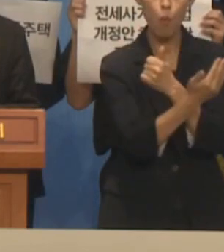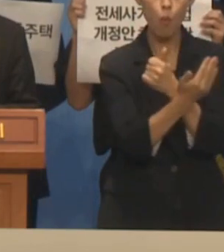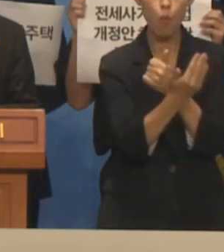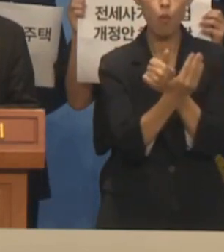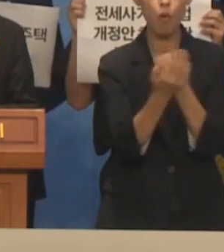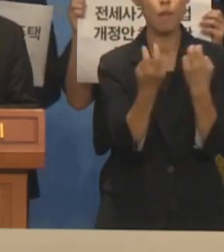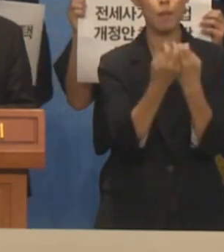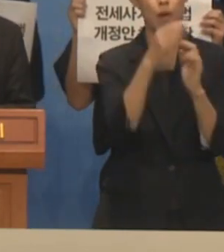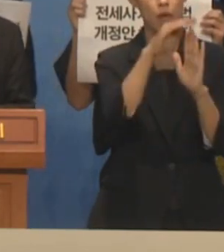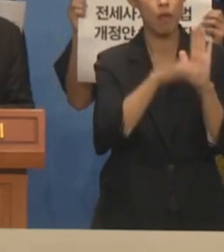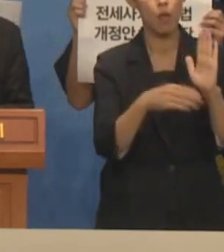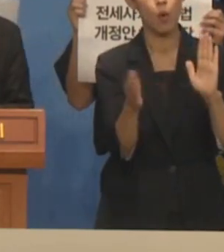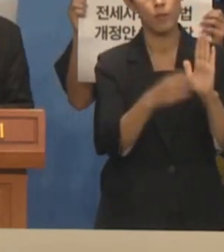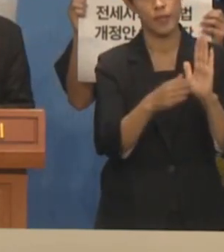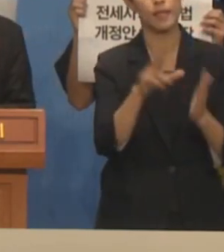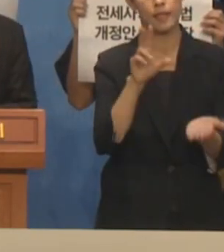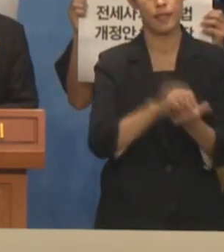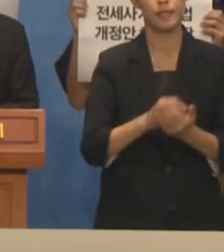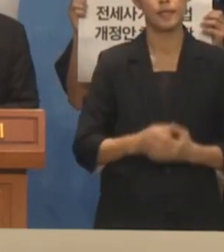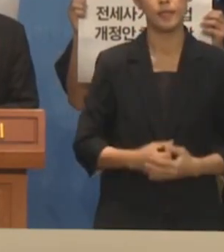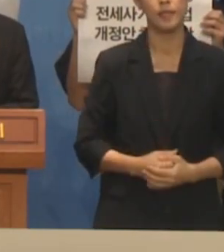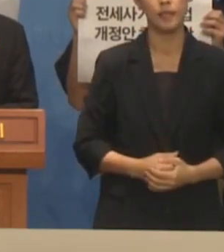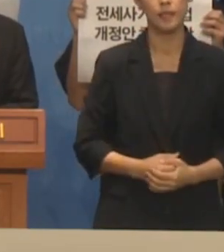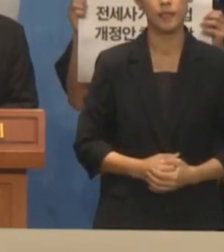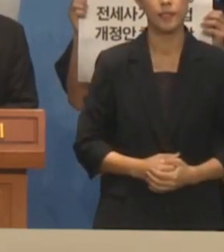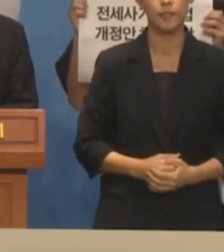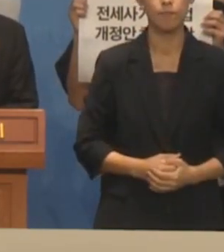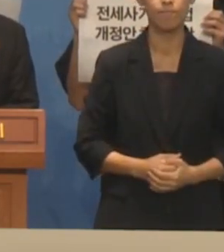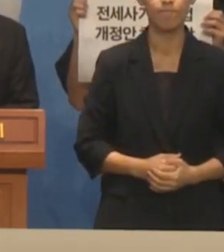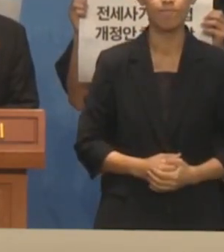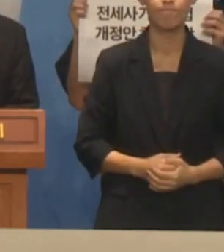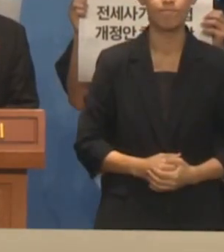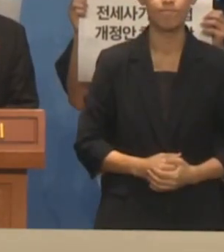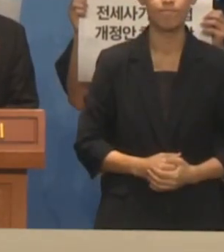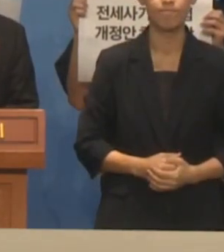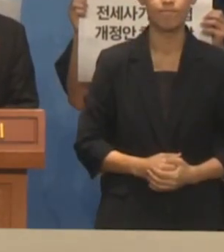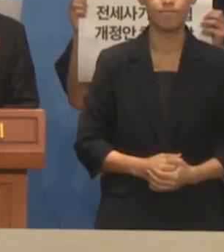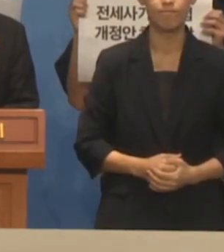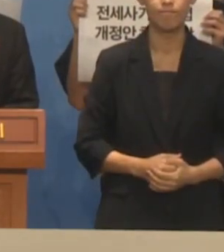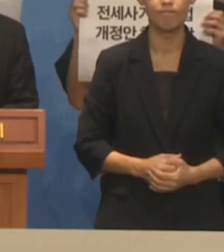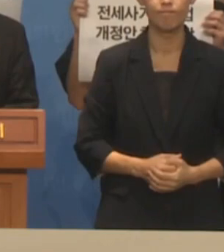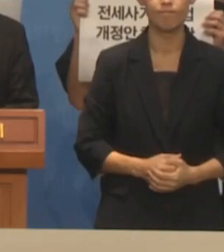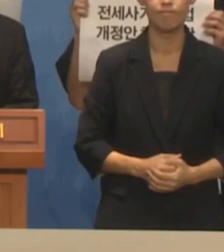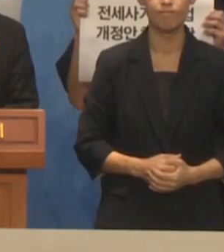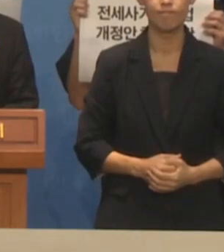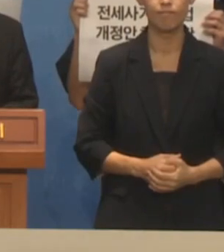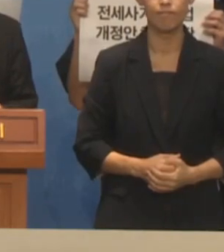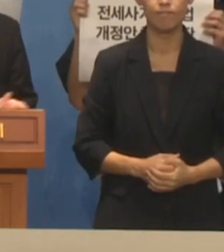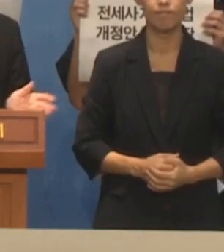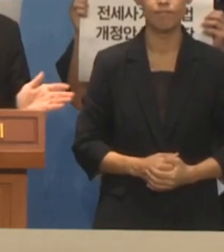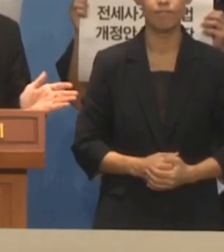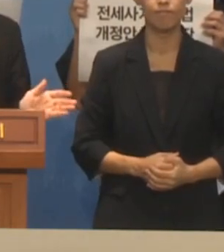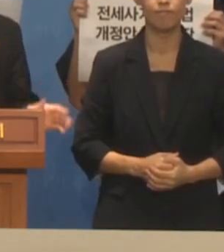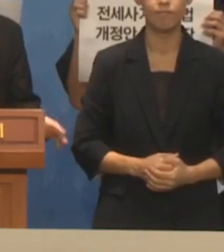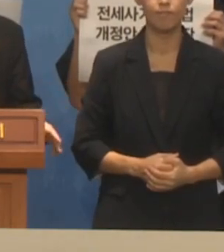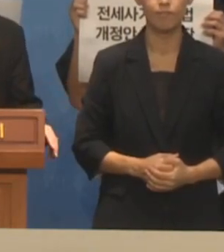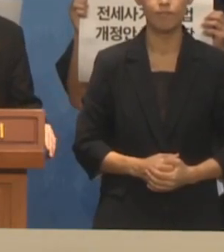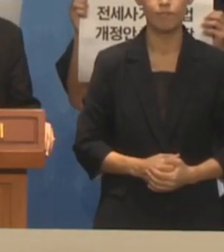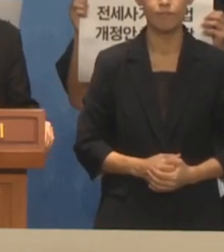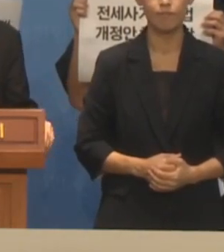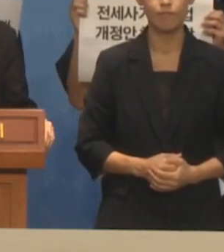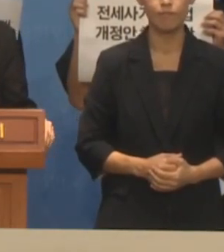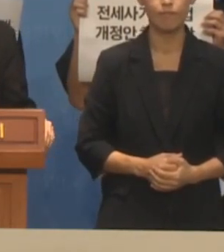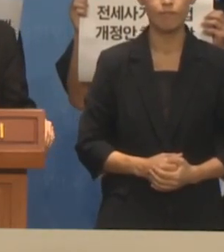있지 않다는 것도 확인할 수 있었습니다. 그래서 아까 말씀드렸던 것처럼 이번에 말씀하셨던 것처럼